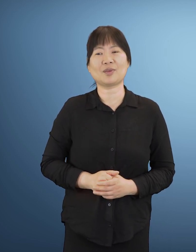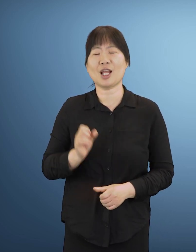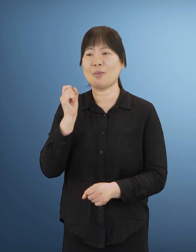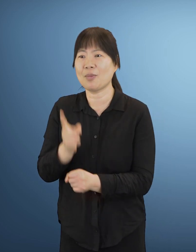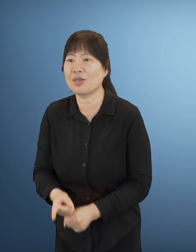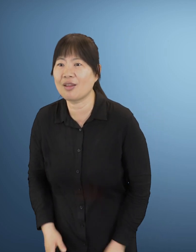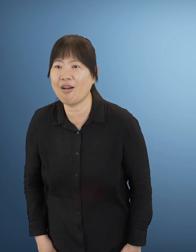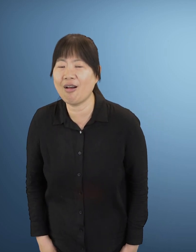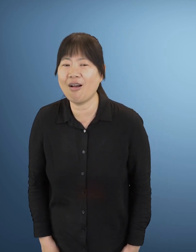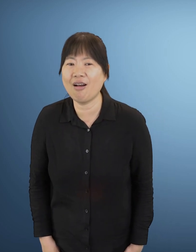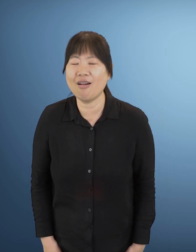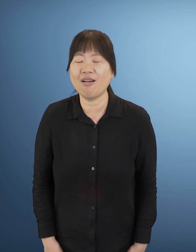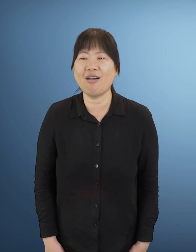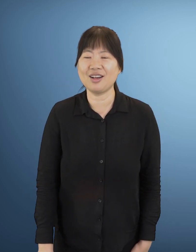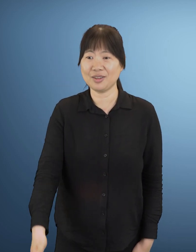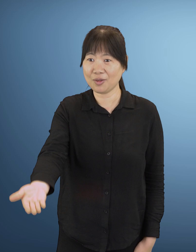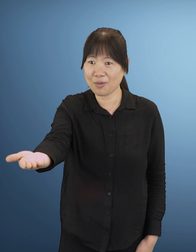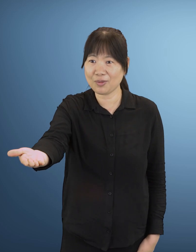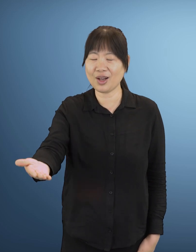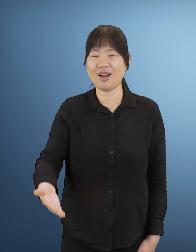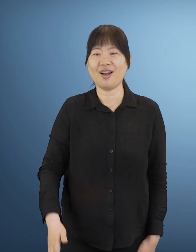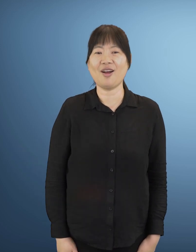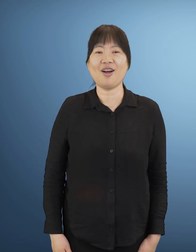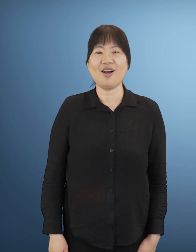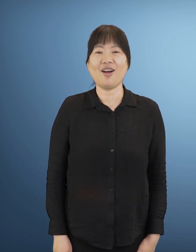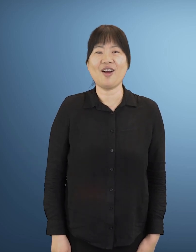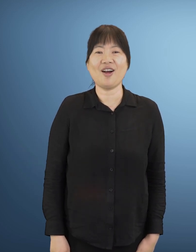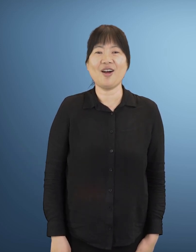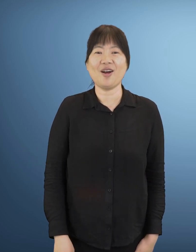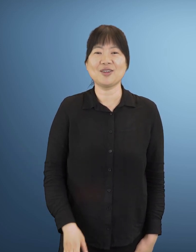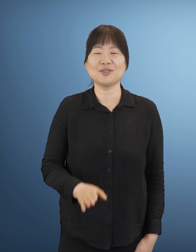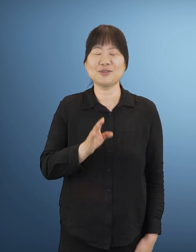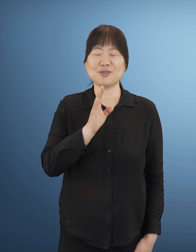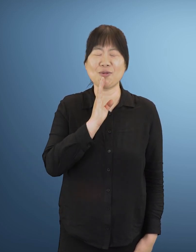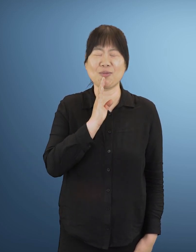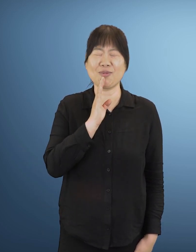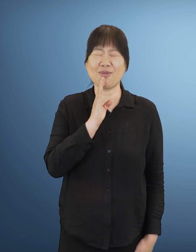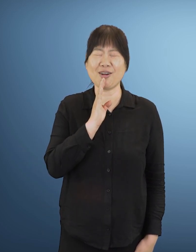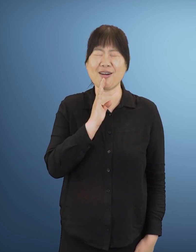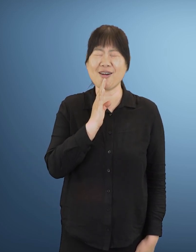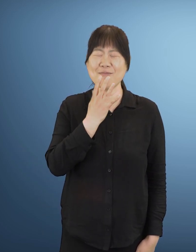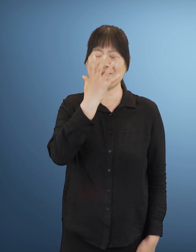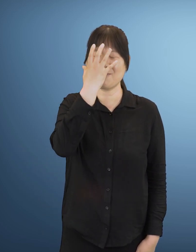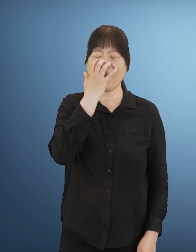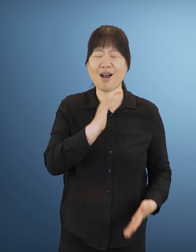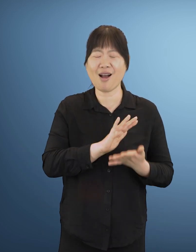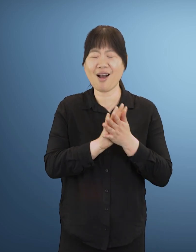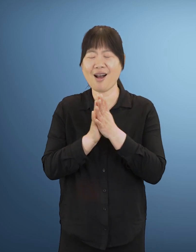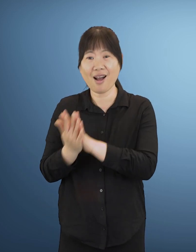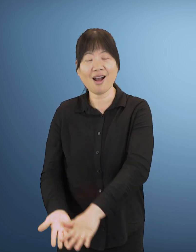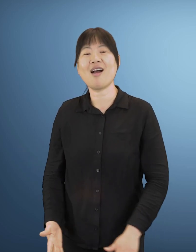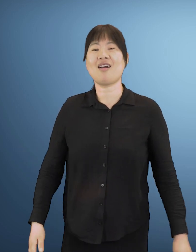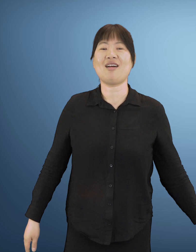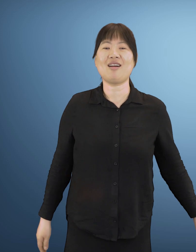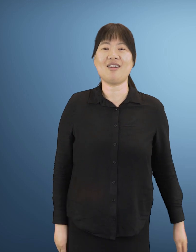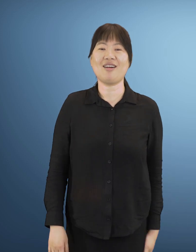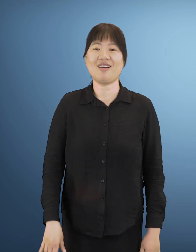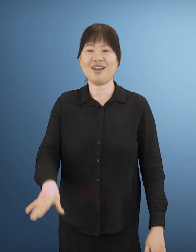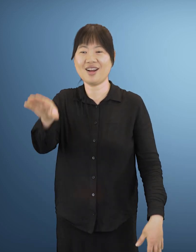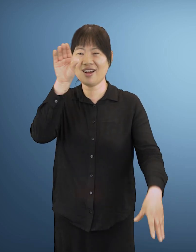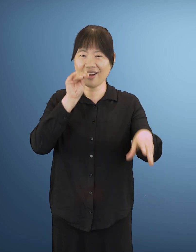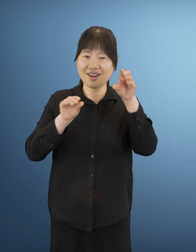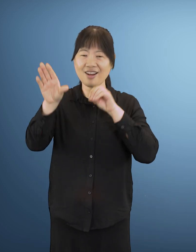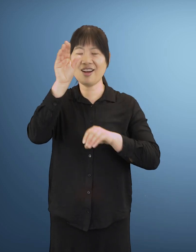아유, 저 형님은 세월을 정통으로 맞았구나. 이게 다 이제 눈에 들어온단